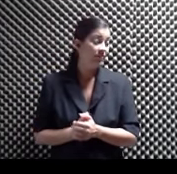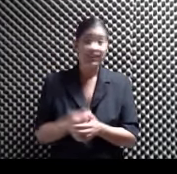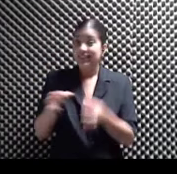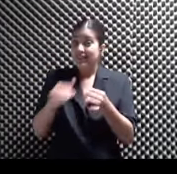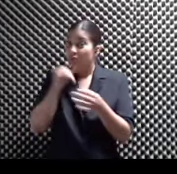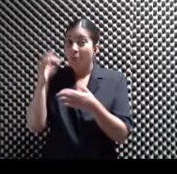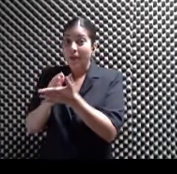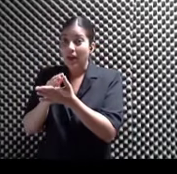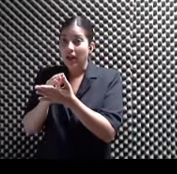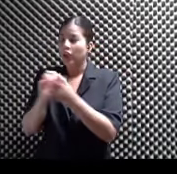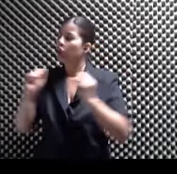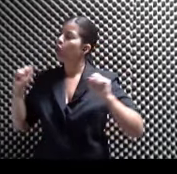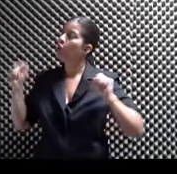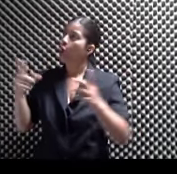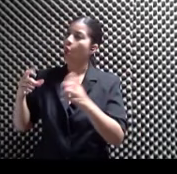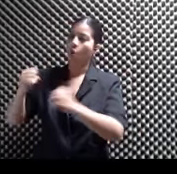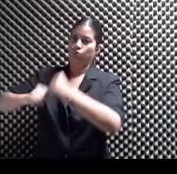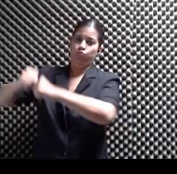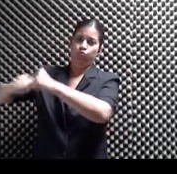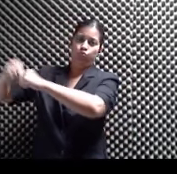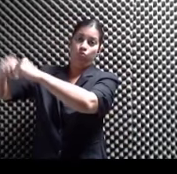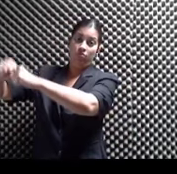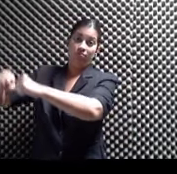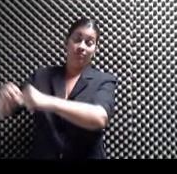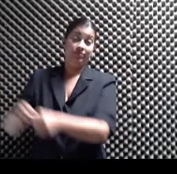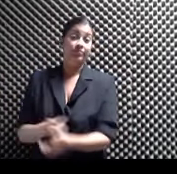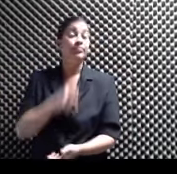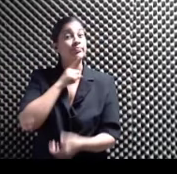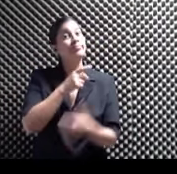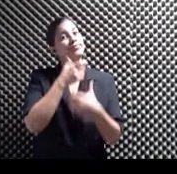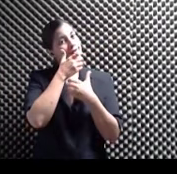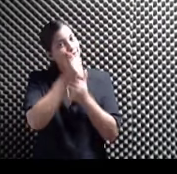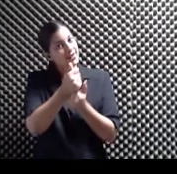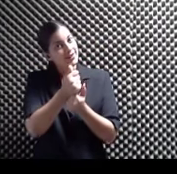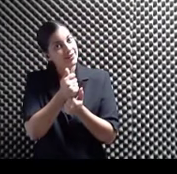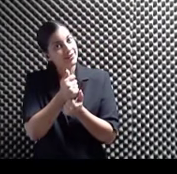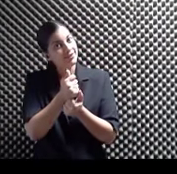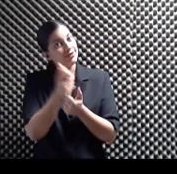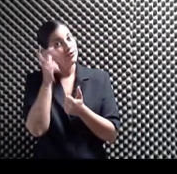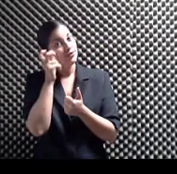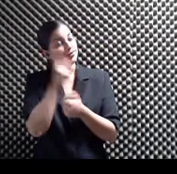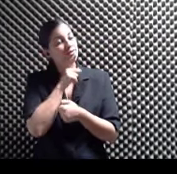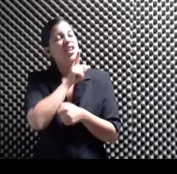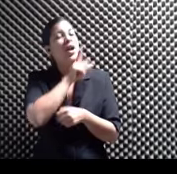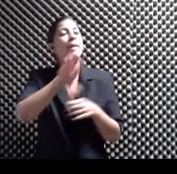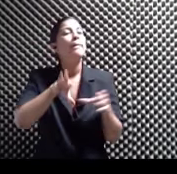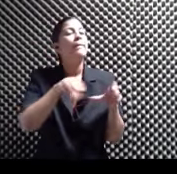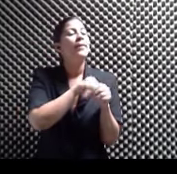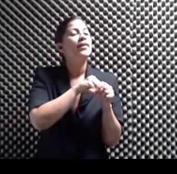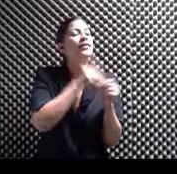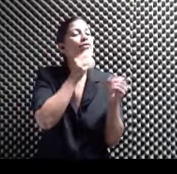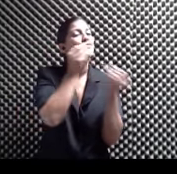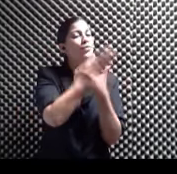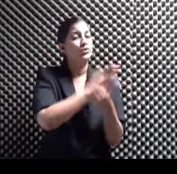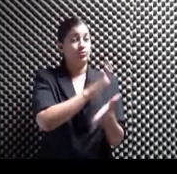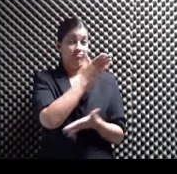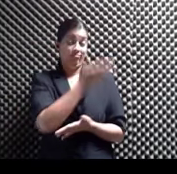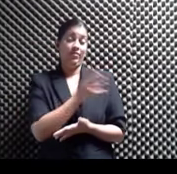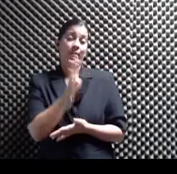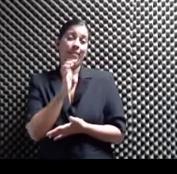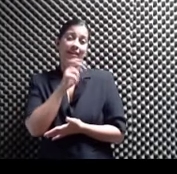estaba dando un afán por la industrialización, y todo eso es bien interesante oírlo como parte del documento de esta figura. Si es que eso